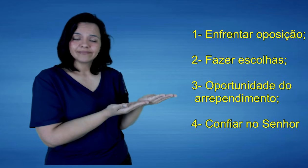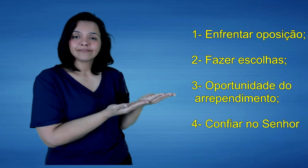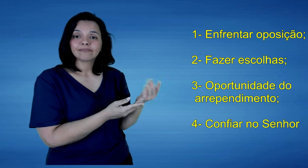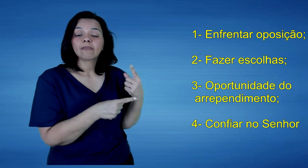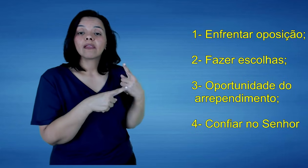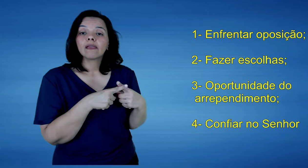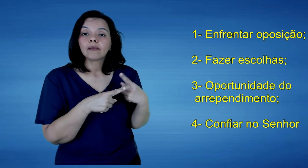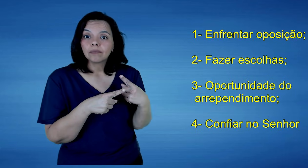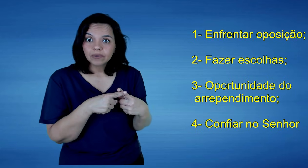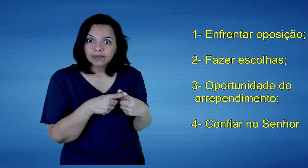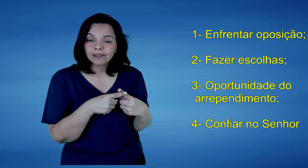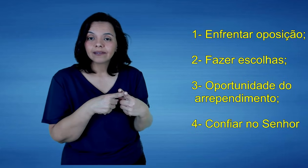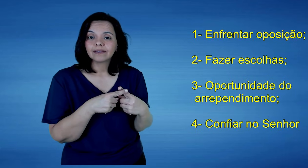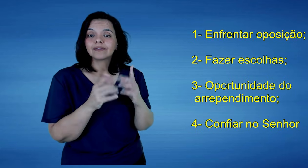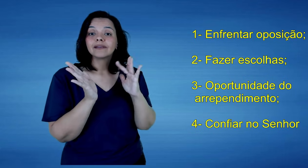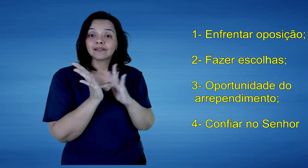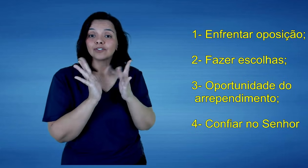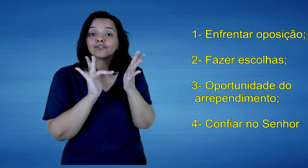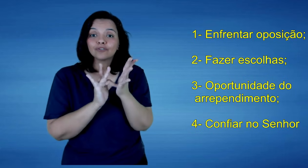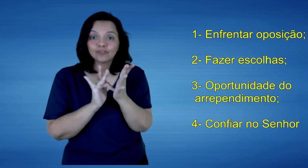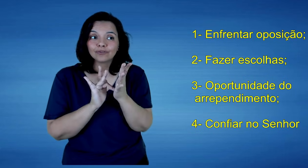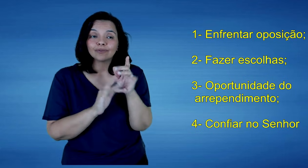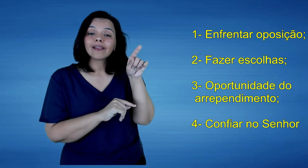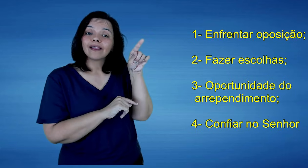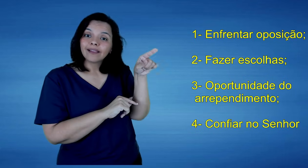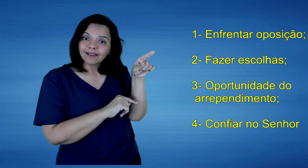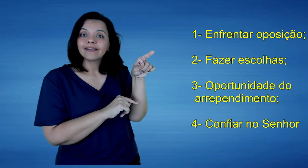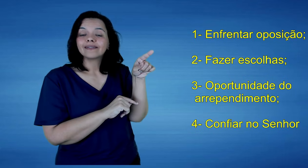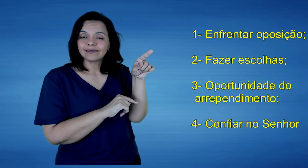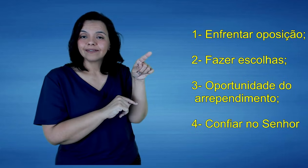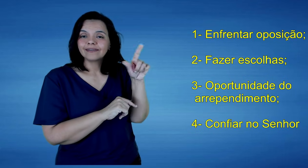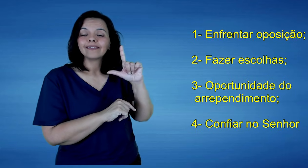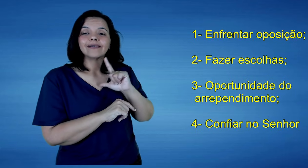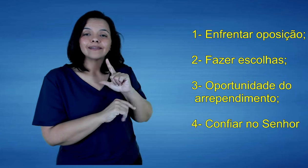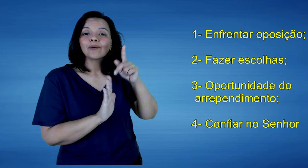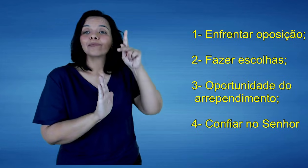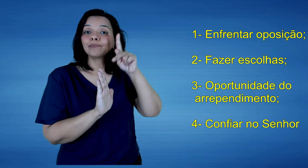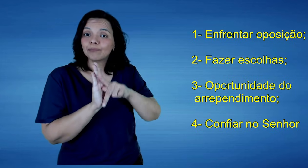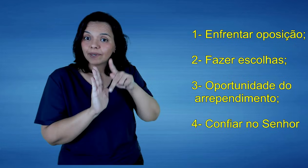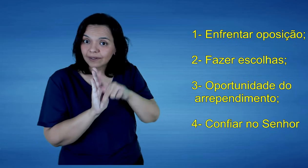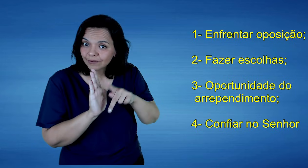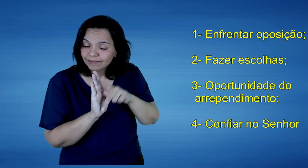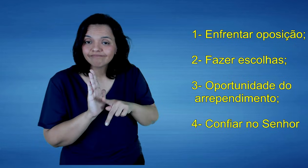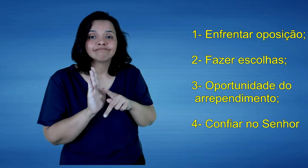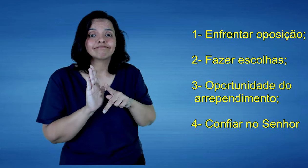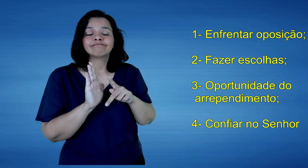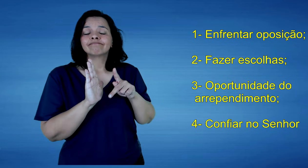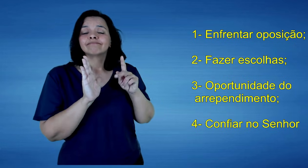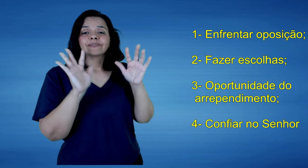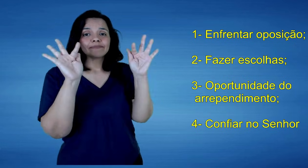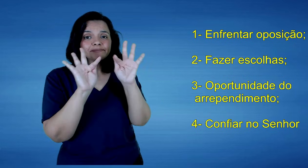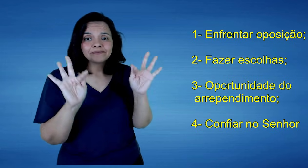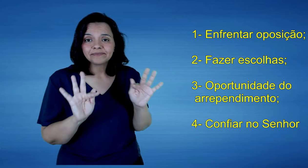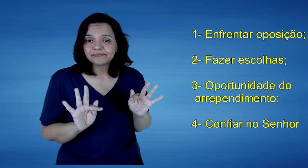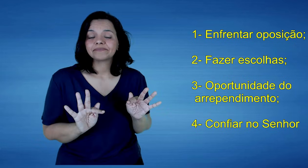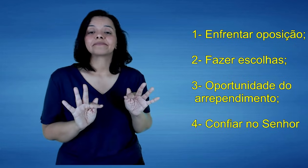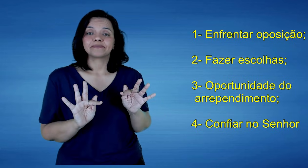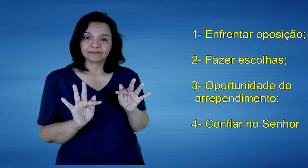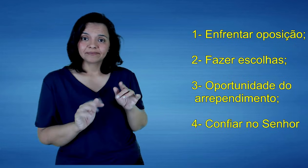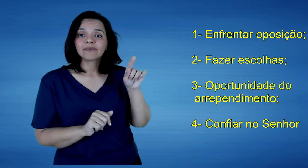arrepender. E também sobre plano em que Jesus Cristo